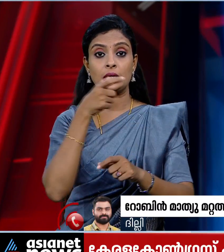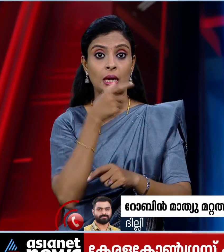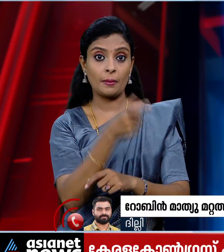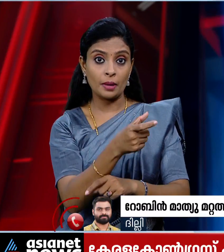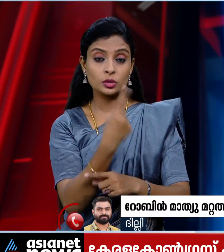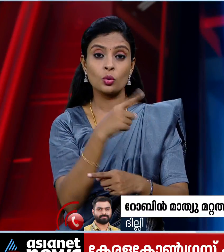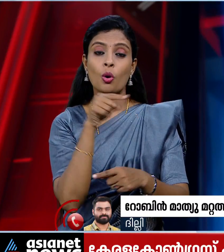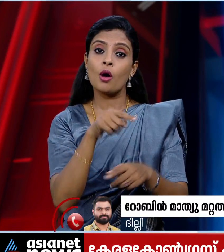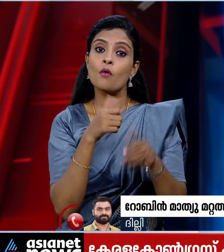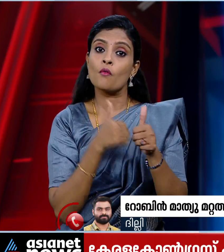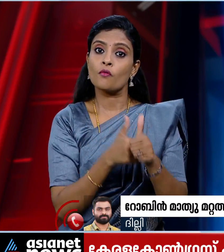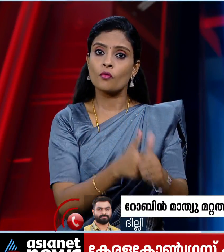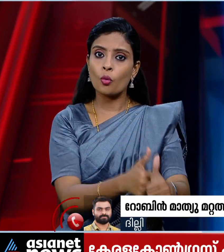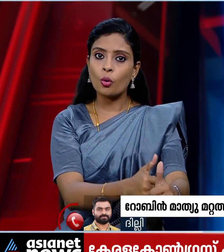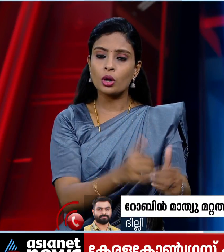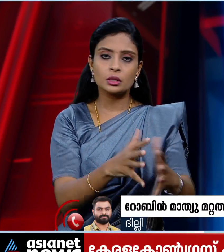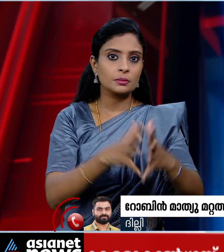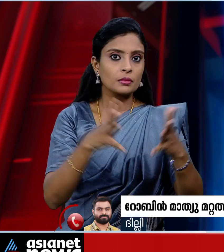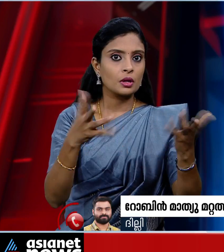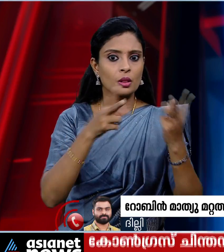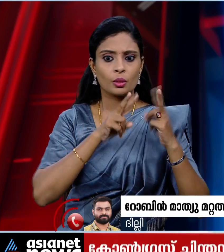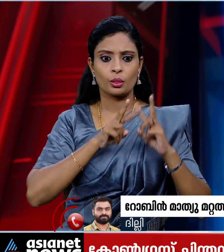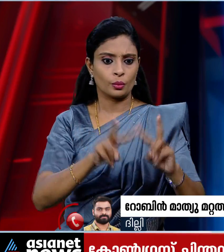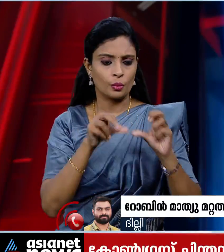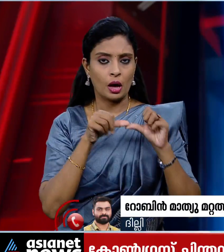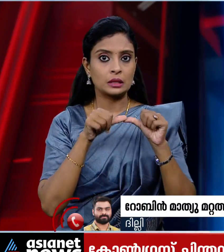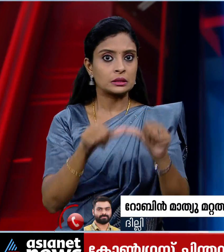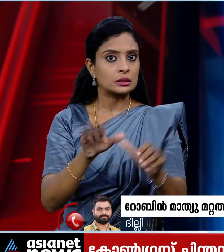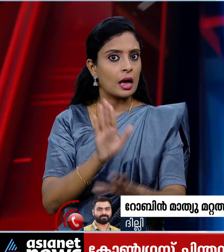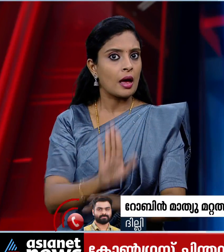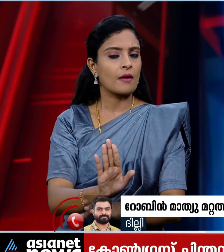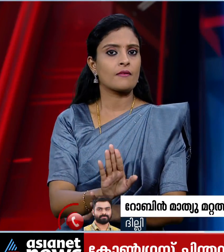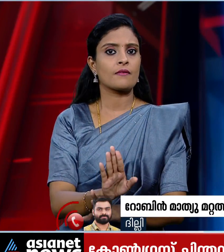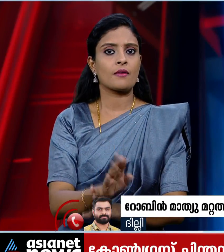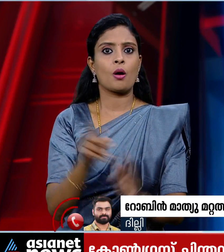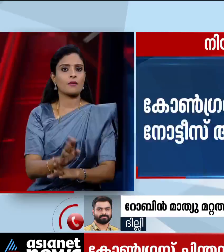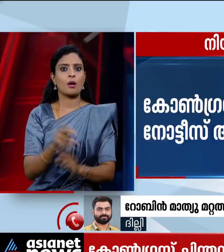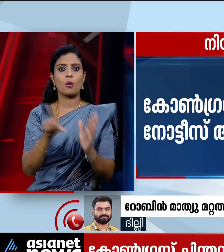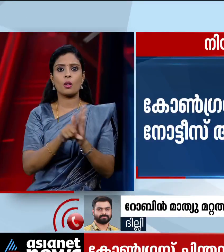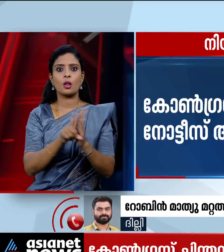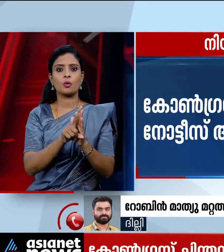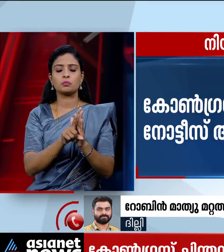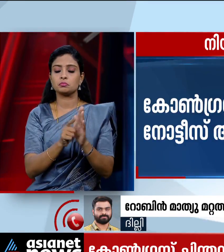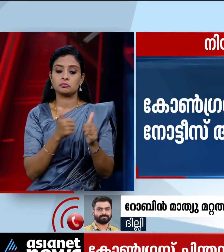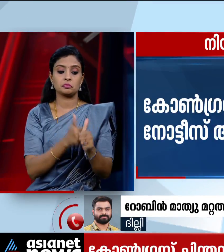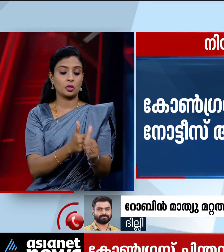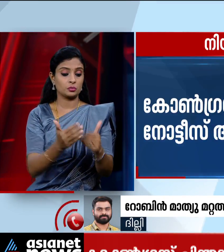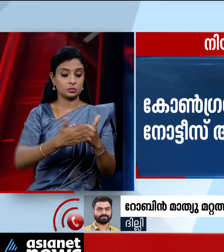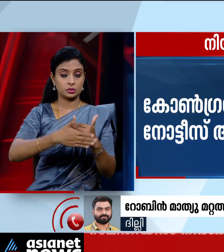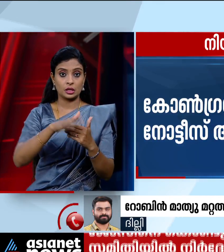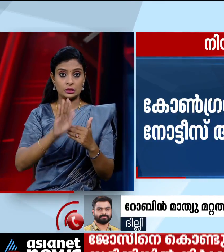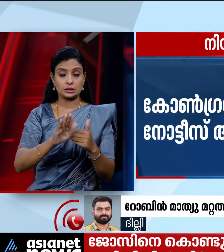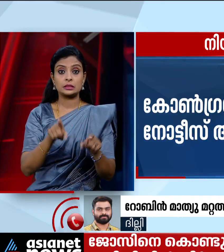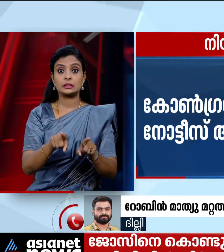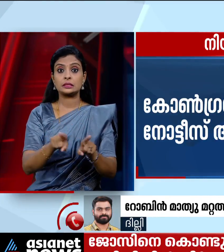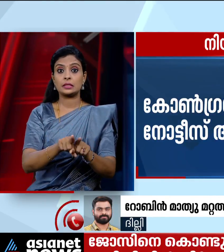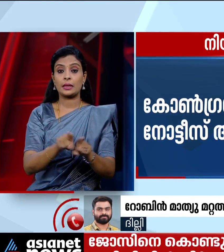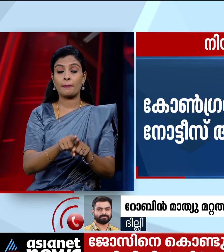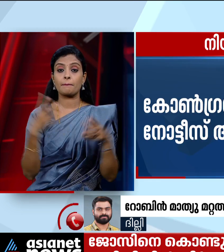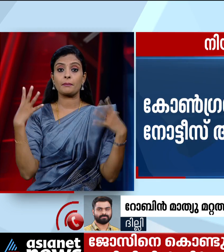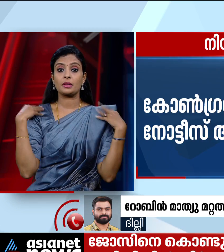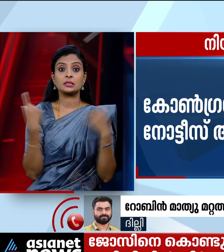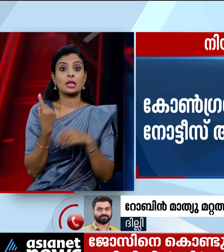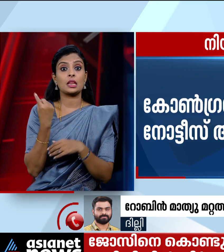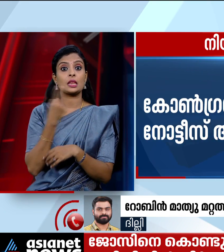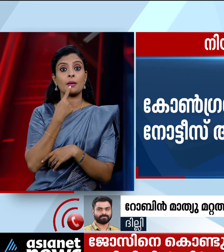ഇറാനി വലിയ രീതിയിൽ രൂക്ഷ വിമർശനവുമായി പ്രതികരണവുമായാണ് രംഗത്തെത്തിയിരുന്നു. നിയമ നടപടി സ്വീകരിക്കണമെന്നായിരുന്നു മന്ത്രിയുടെ ഇന്നലത്തെ പ്രതികരണം.